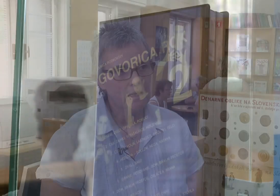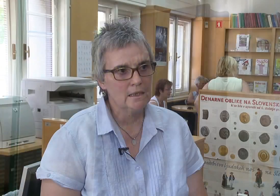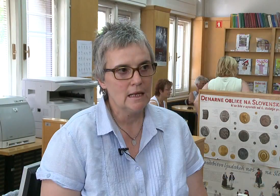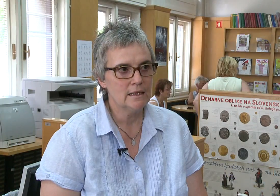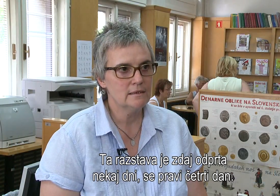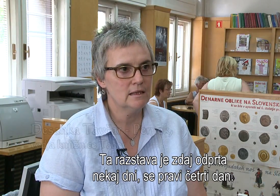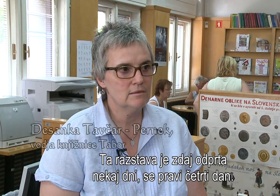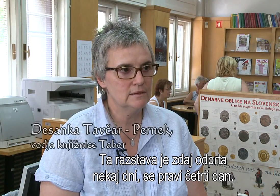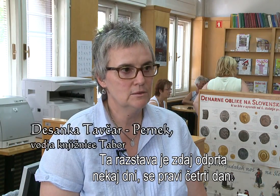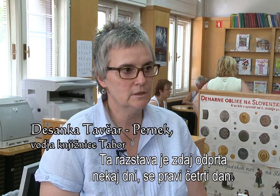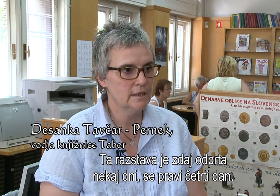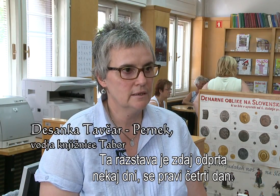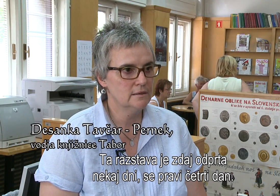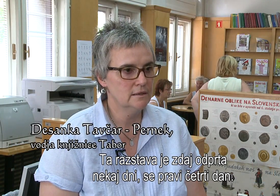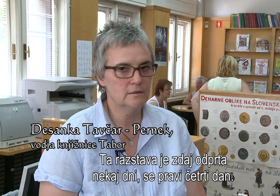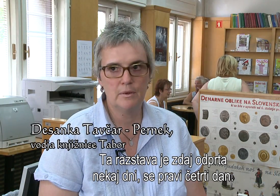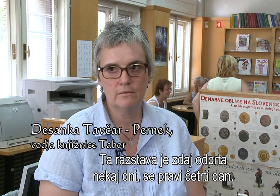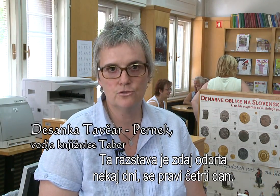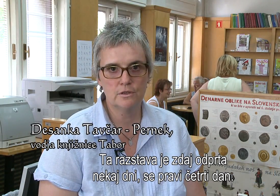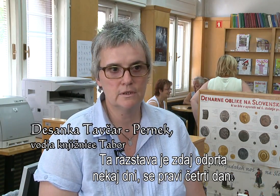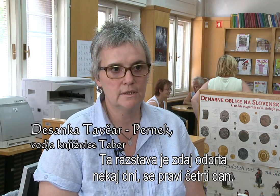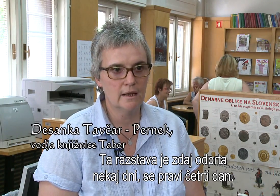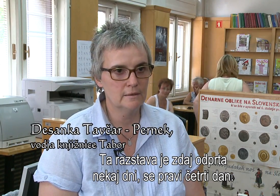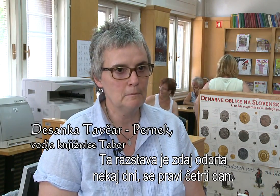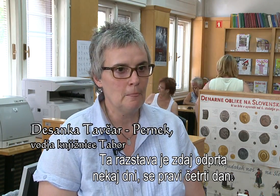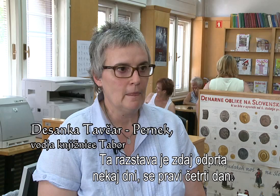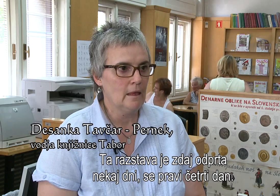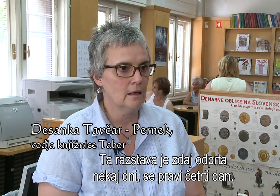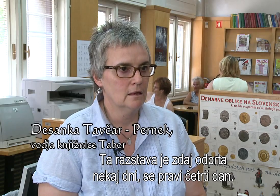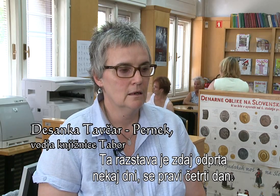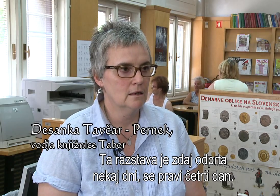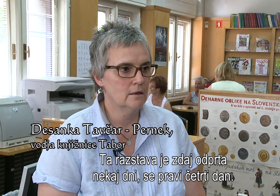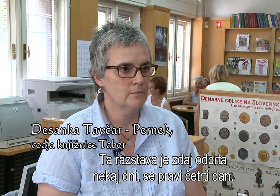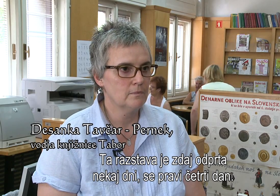Ja, ta razstava zdaj stoji nekaj dni, se pravi 4. dan.